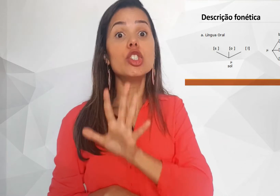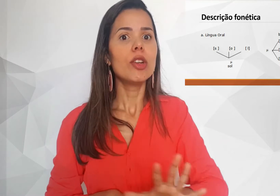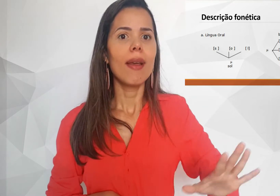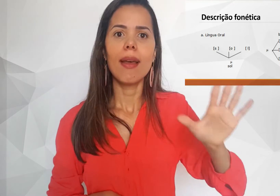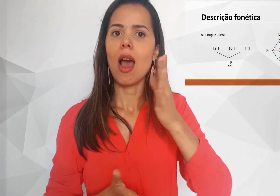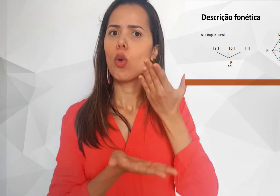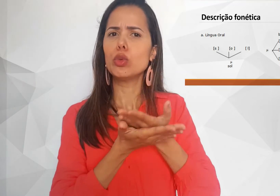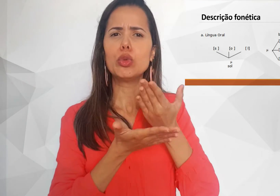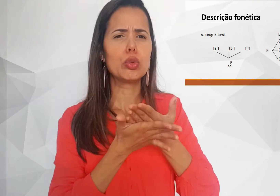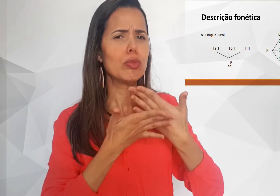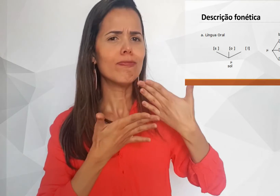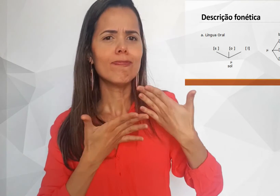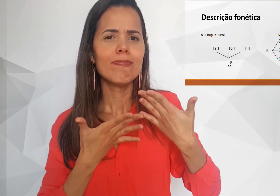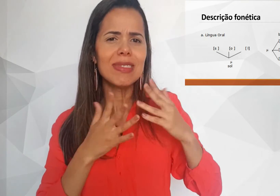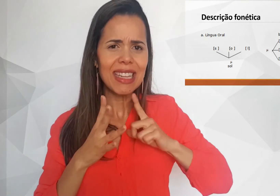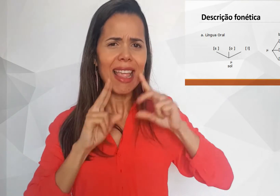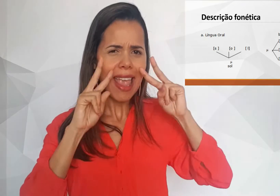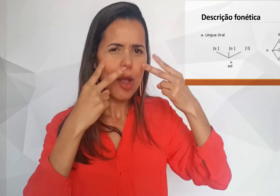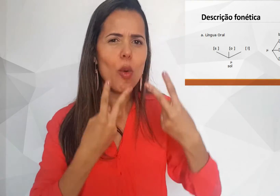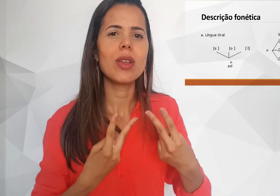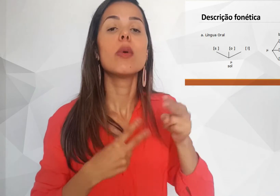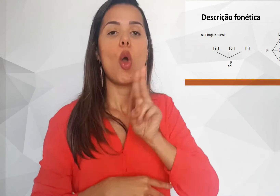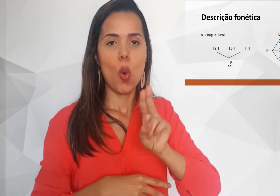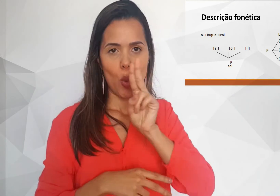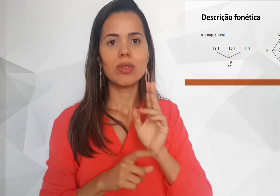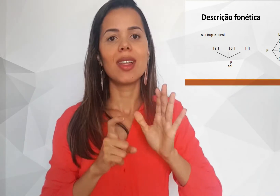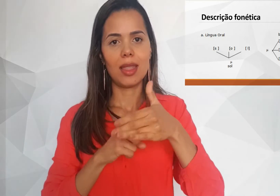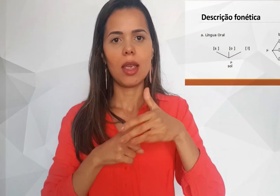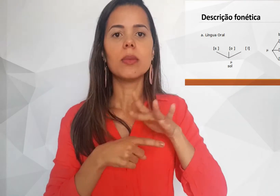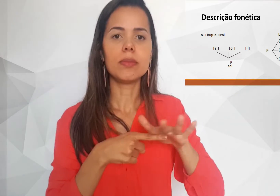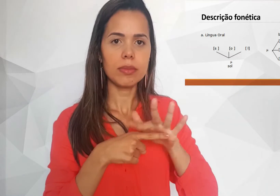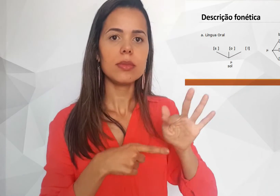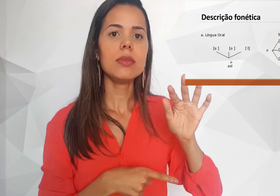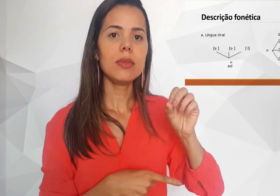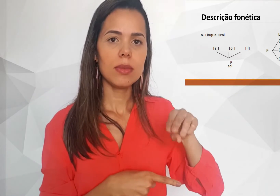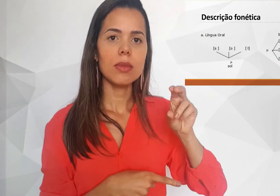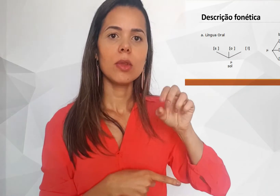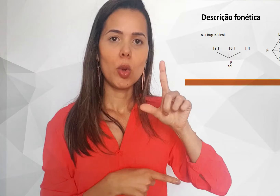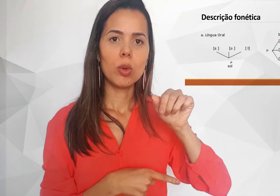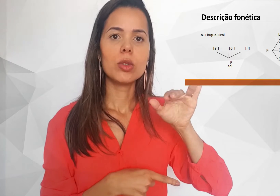terminologias, mas, de forma geral, os estudos de maior prestígio, eles mantêm o uso do termo